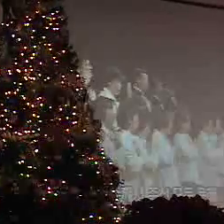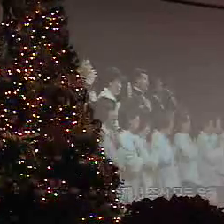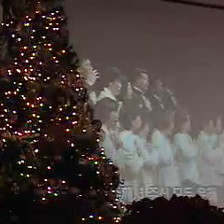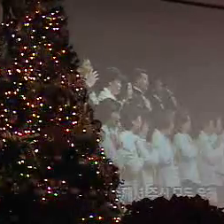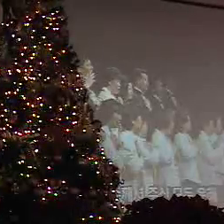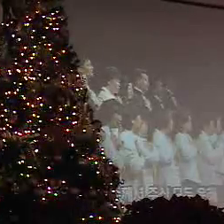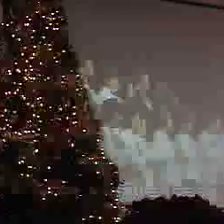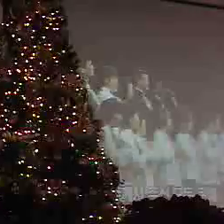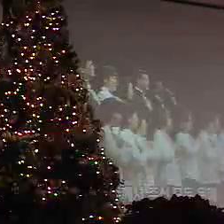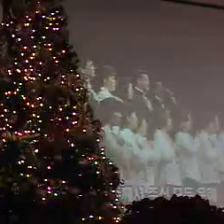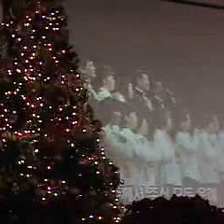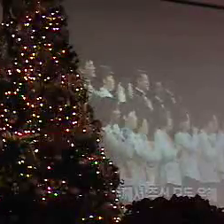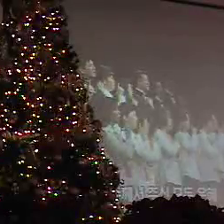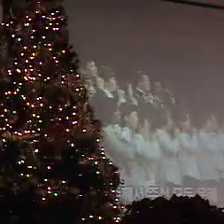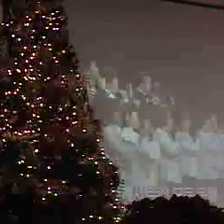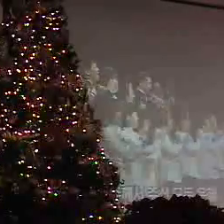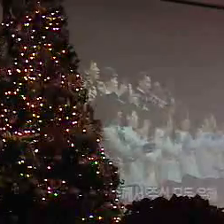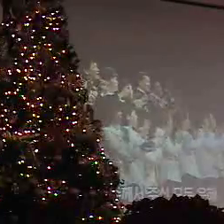나는